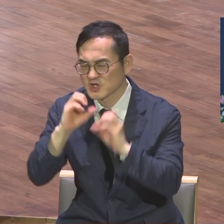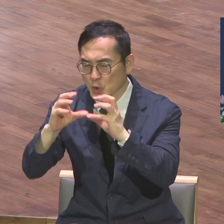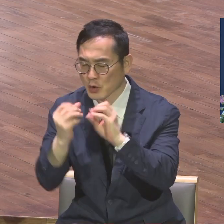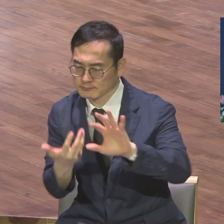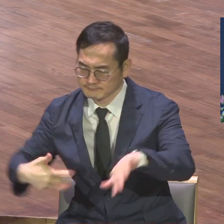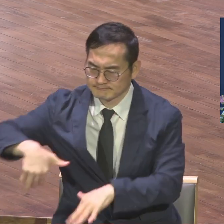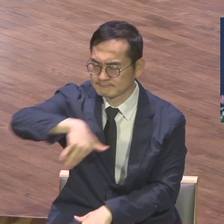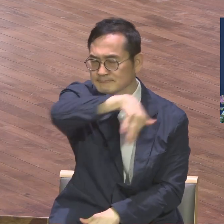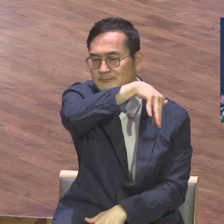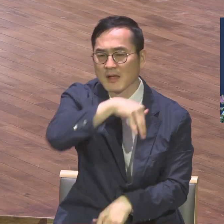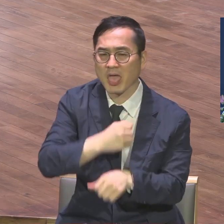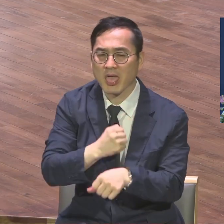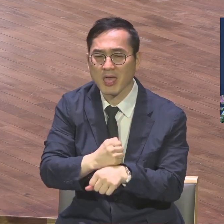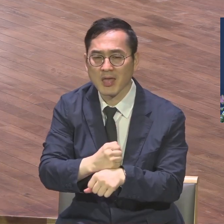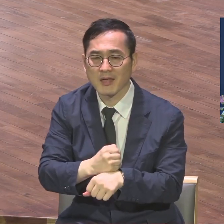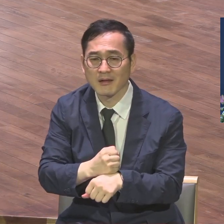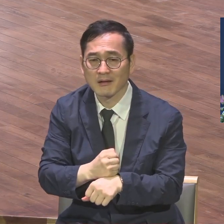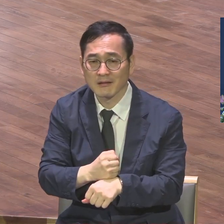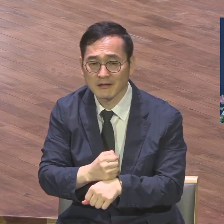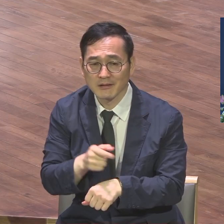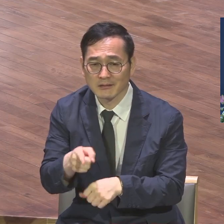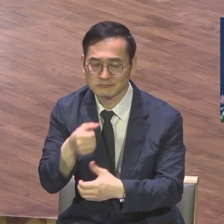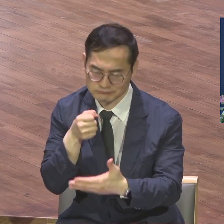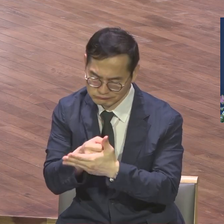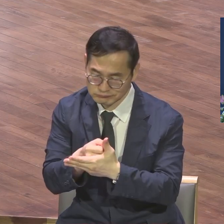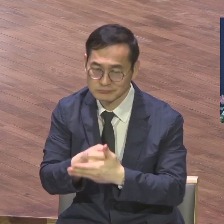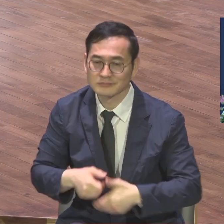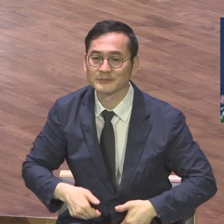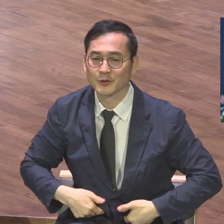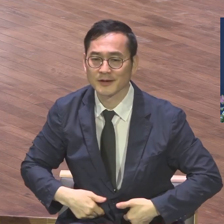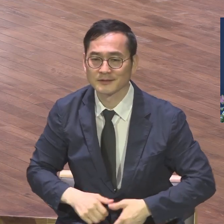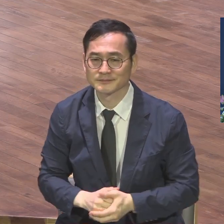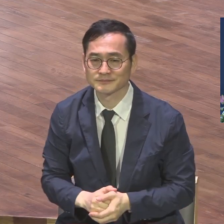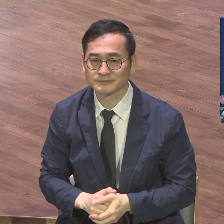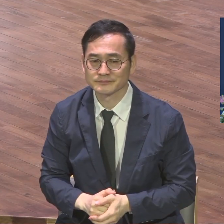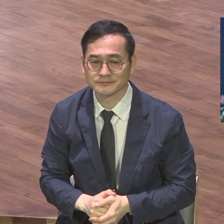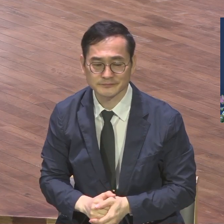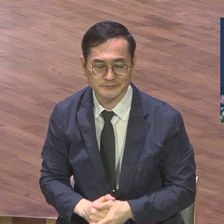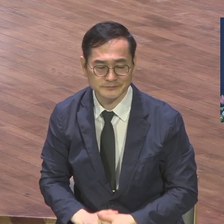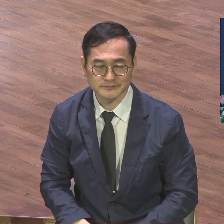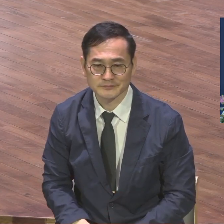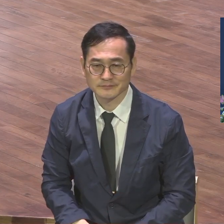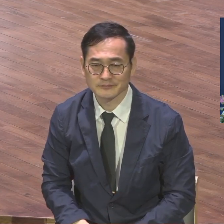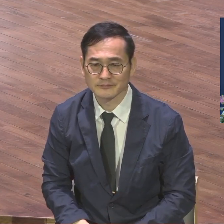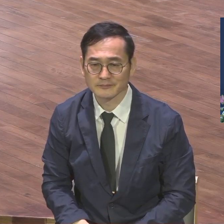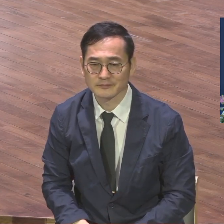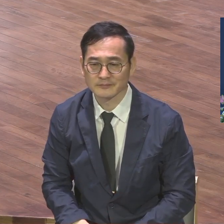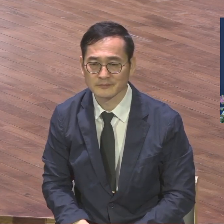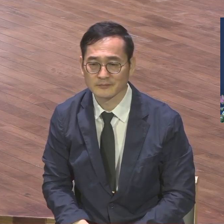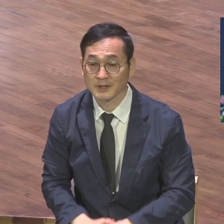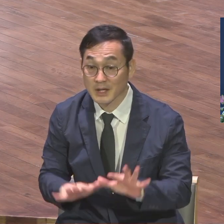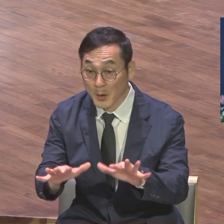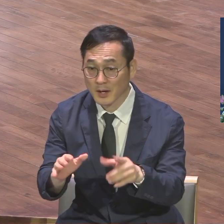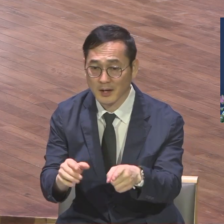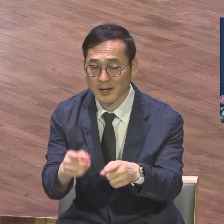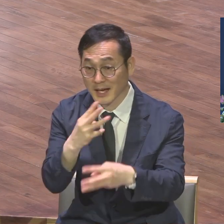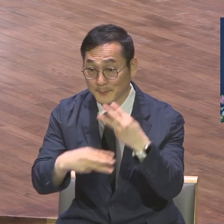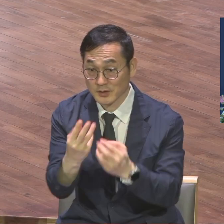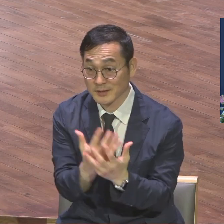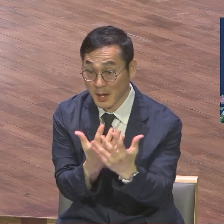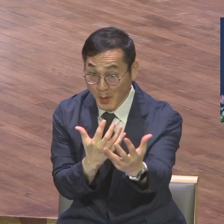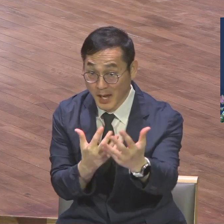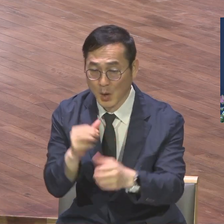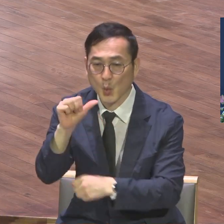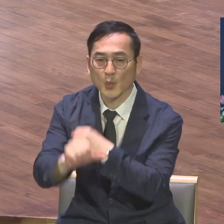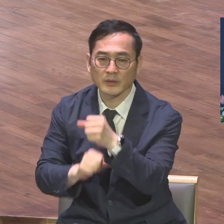힘을 하나님 능력 주셔야지요. 5년 만에 킨텍스에서 그렇게